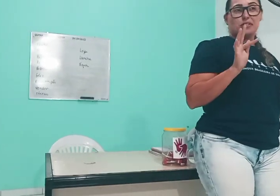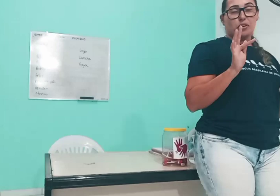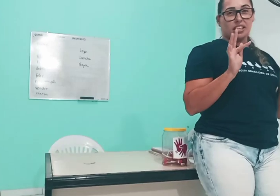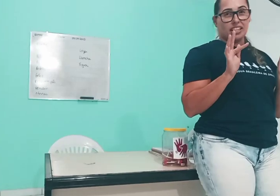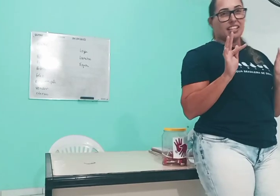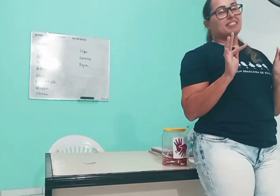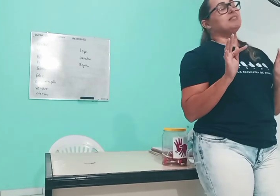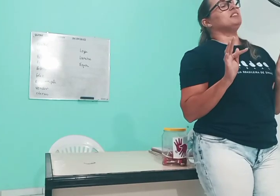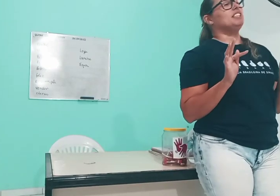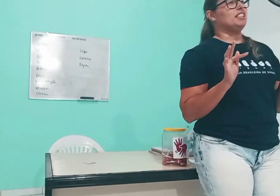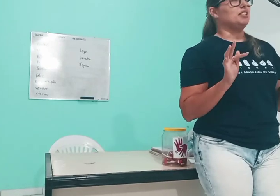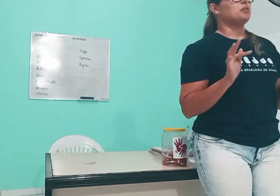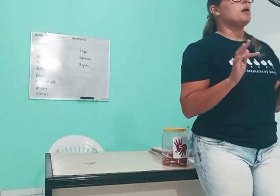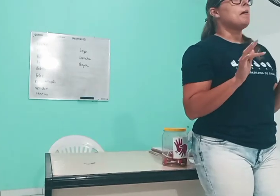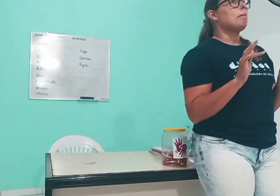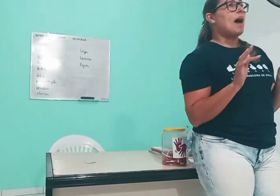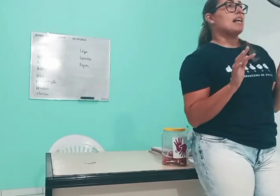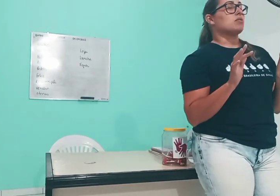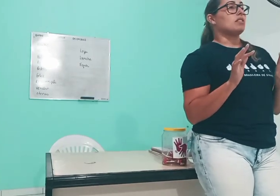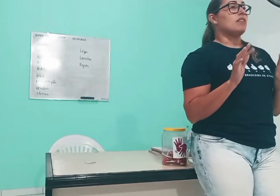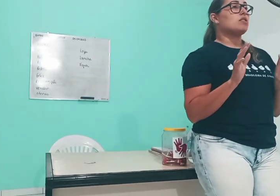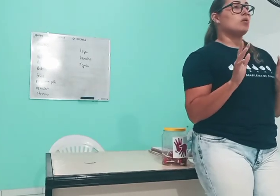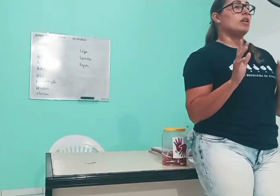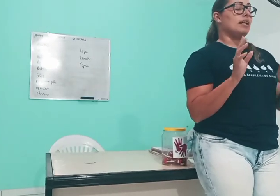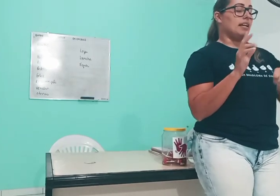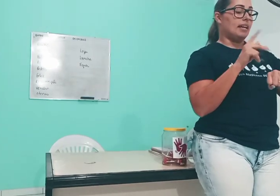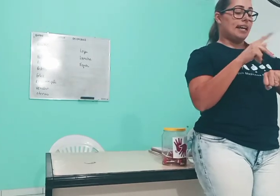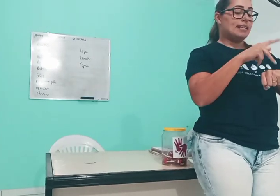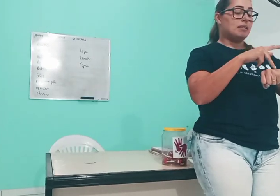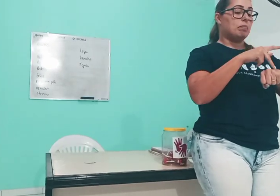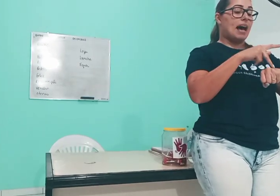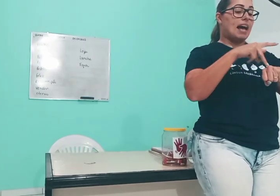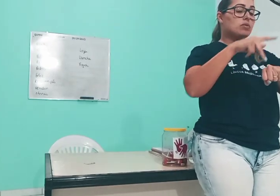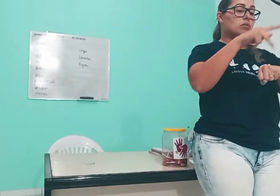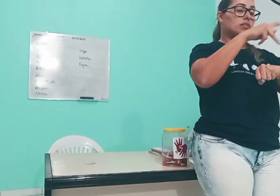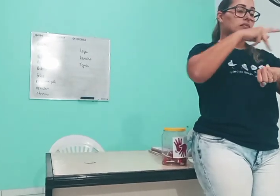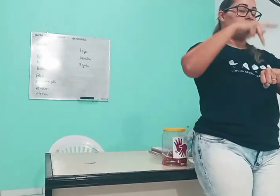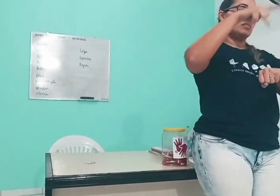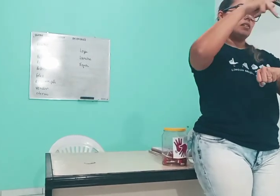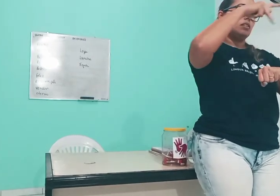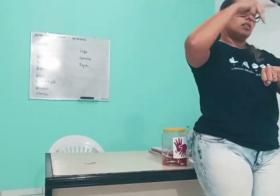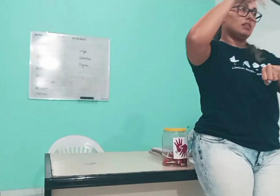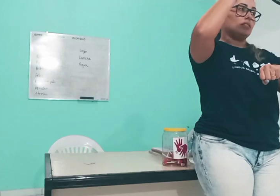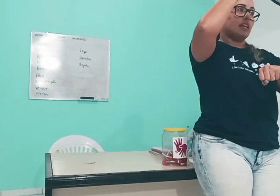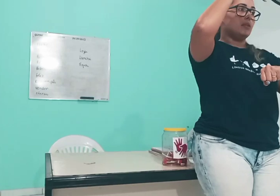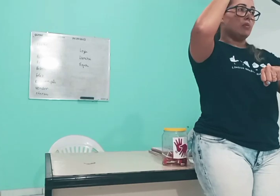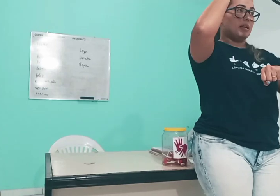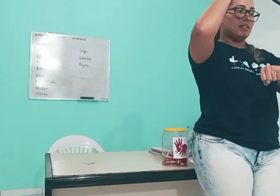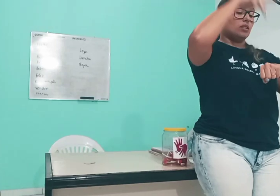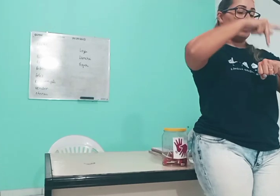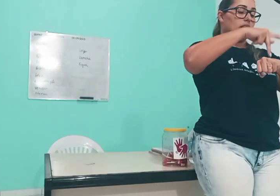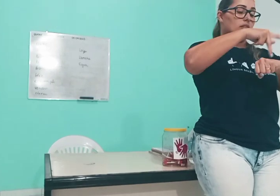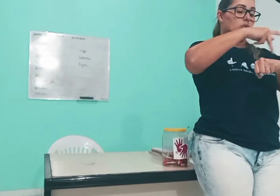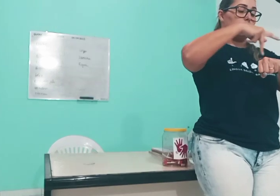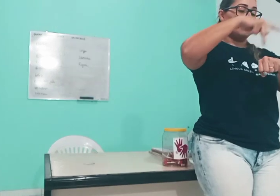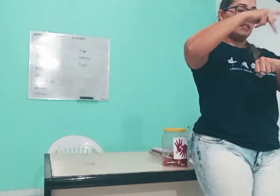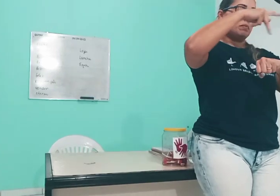Feliz, você sorri. Isso. Páscoa, você vai escolher esse Páscoa, né? O pezinho aqui subindo